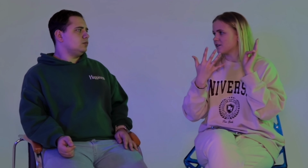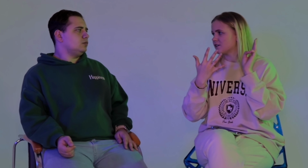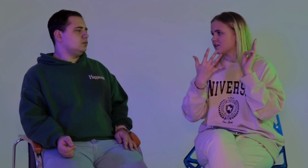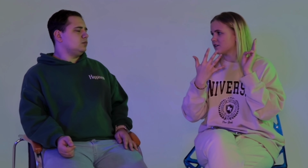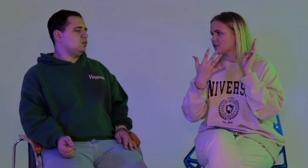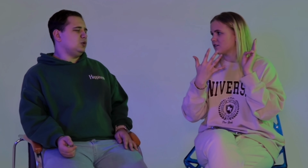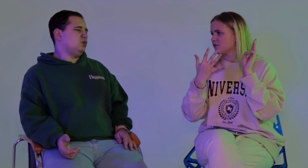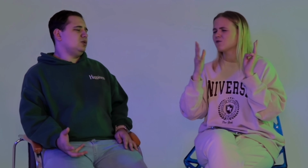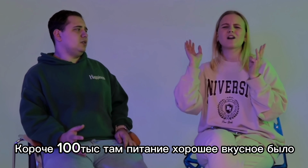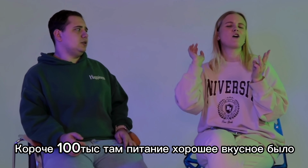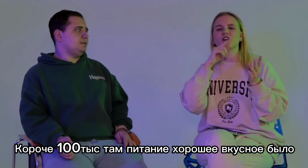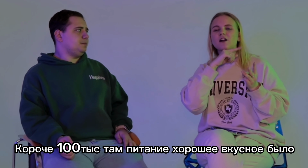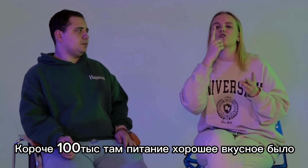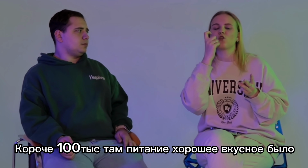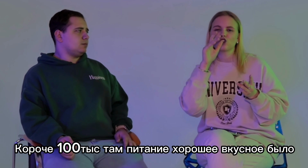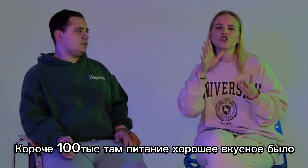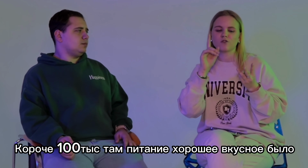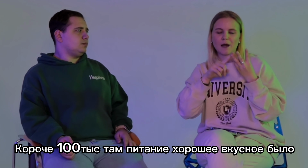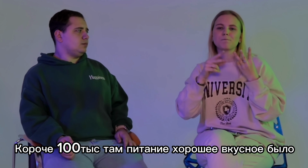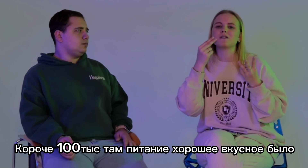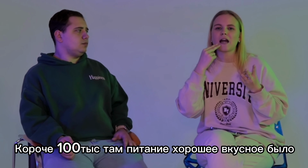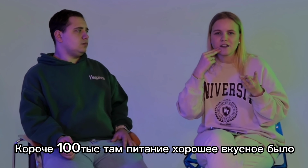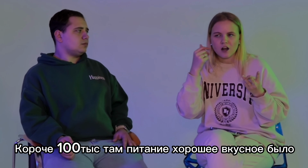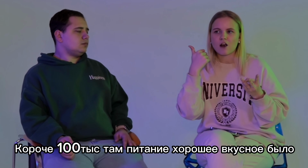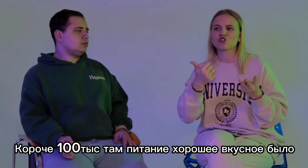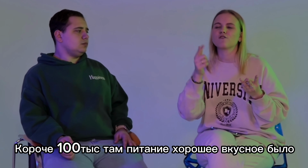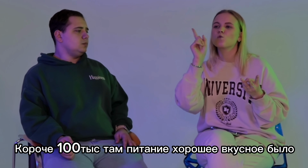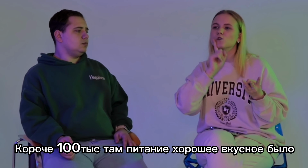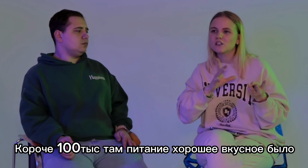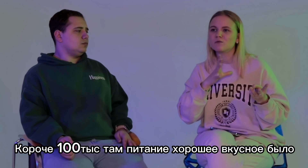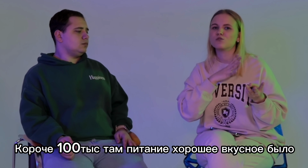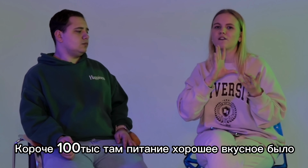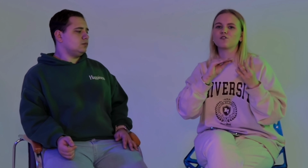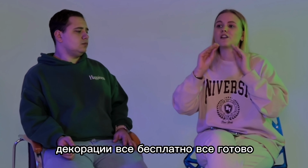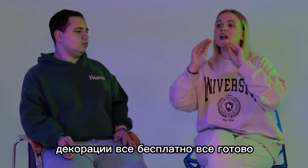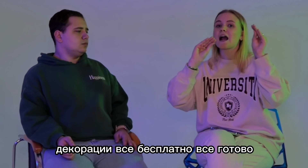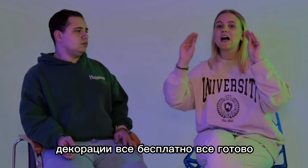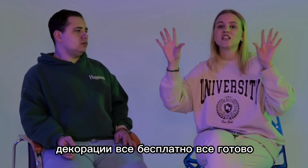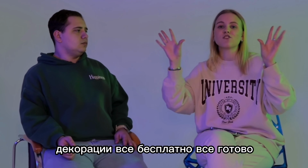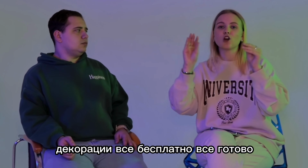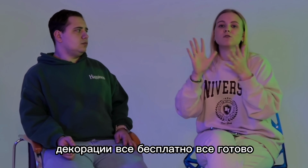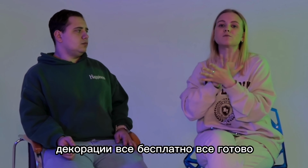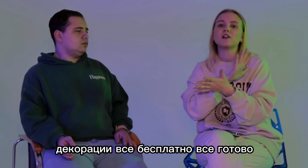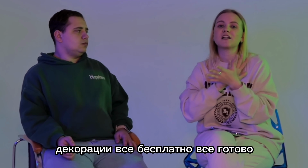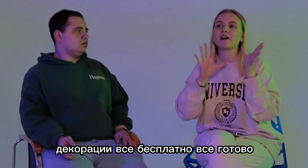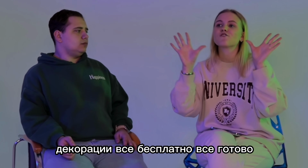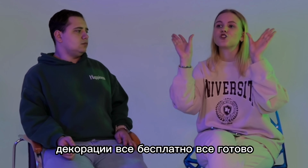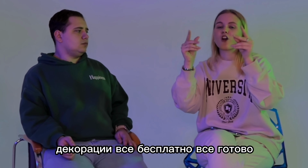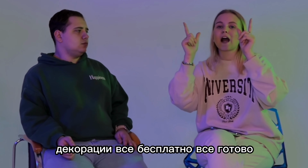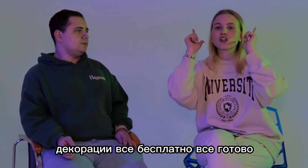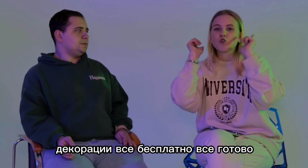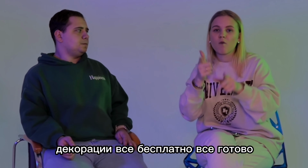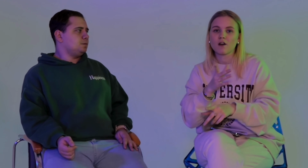75. Хорошо, 100 тысяч, там питание хорошее, вкусно было, декорация все обещала, там все готовое